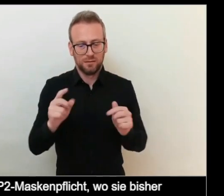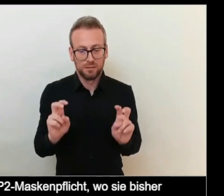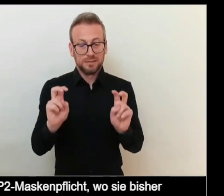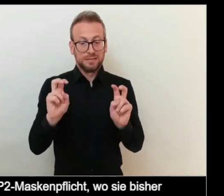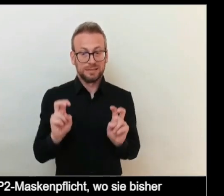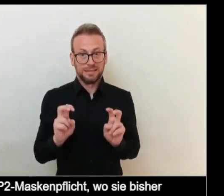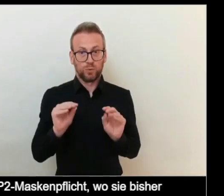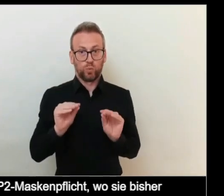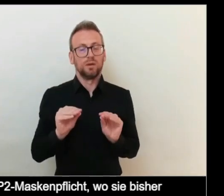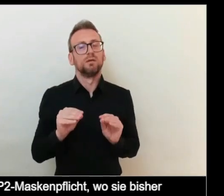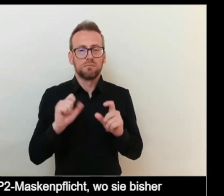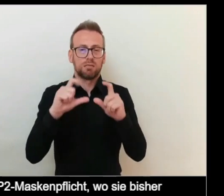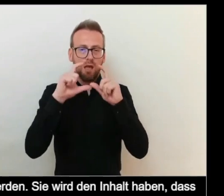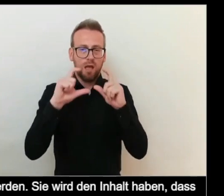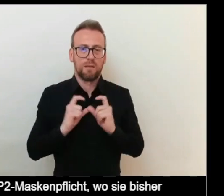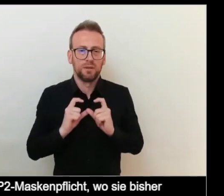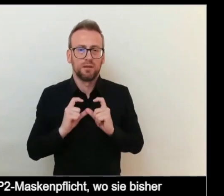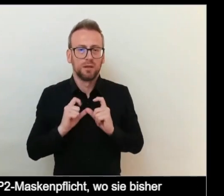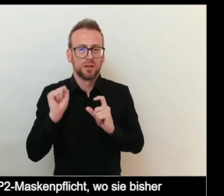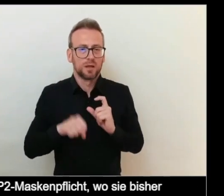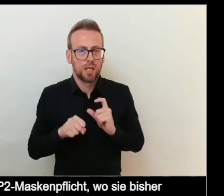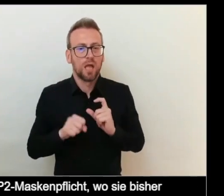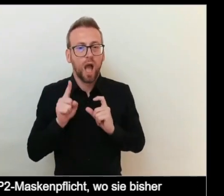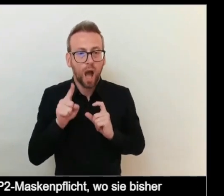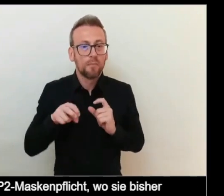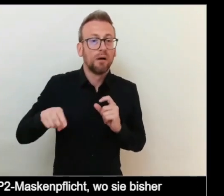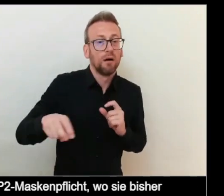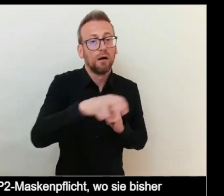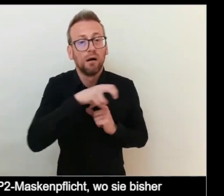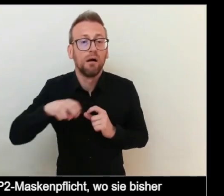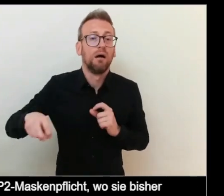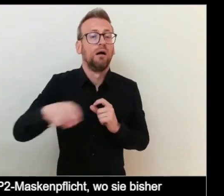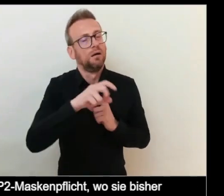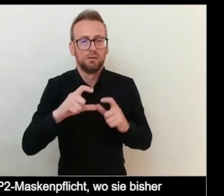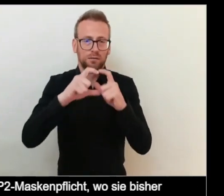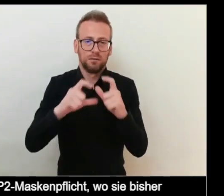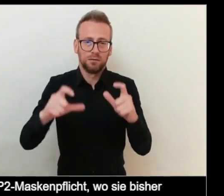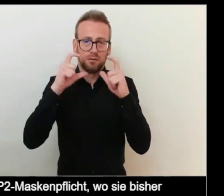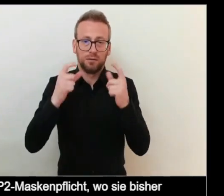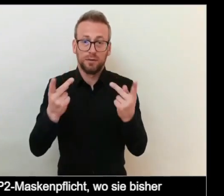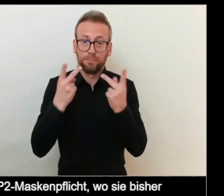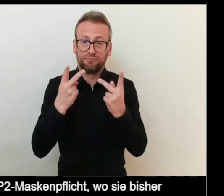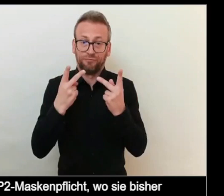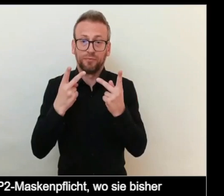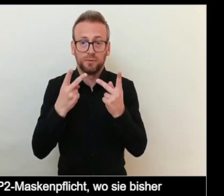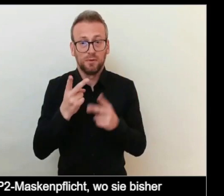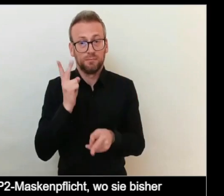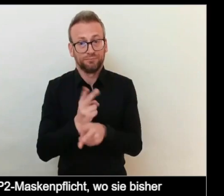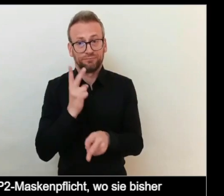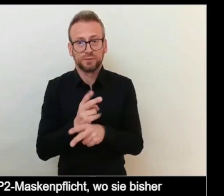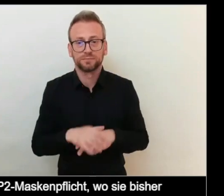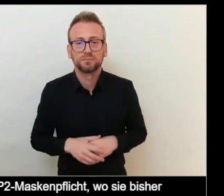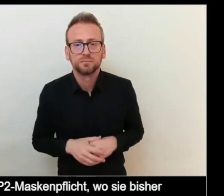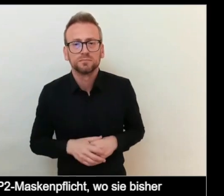also diese 2G- und 3G-Regelungen, die bleiben im bisherigen Umfang bestehen. Also zum